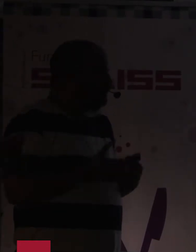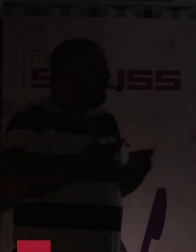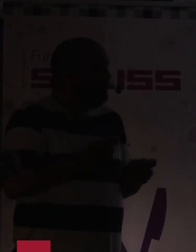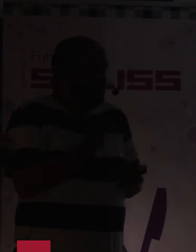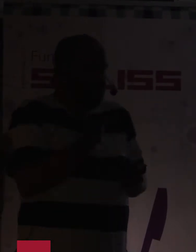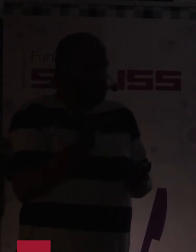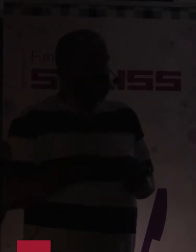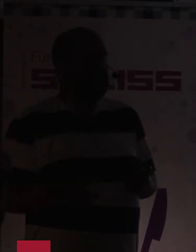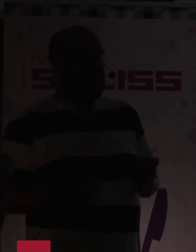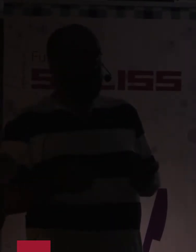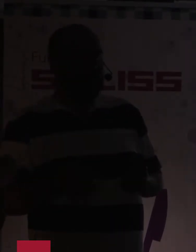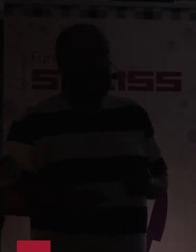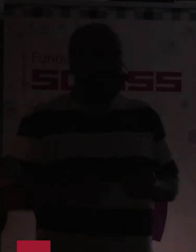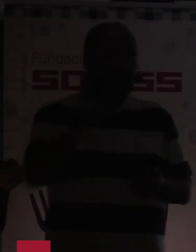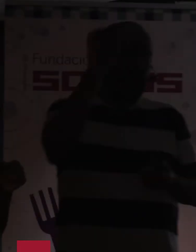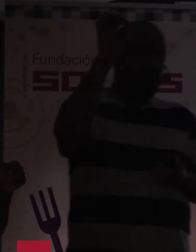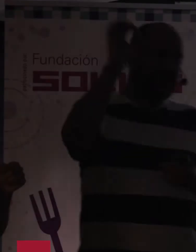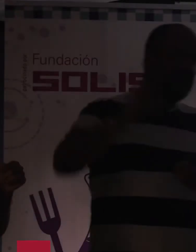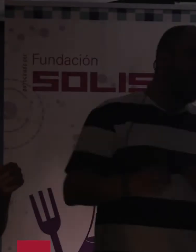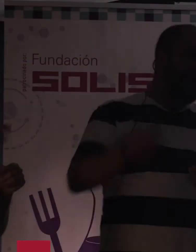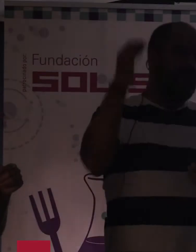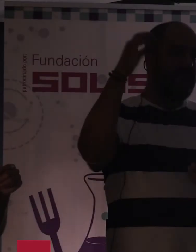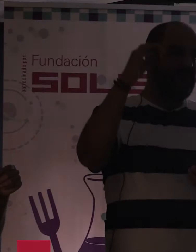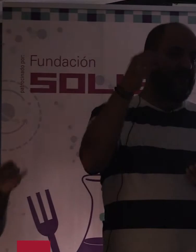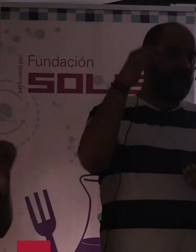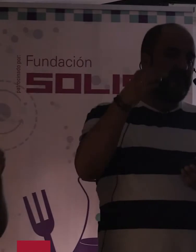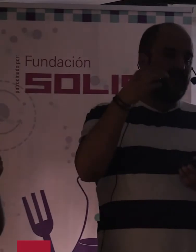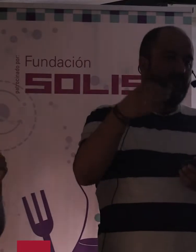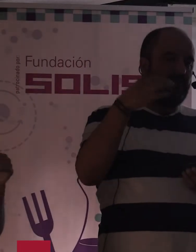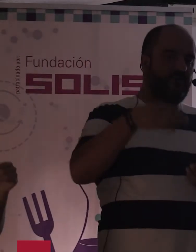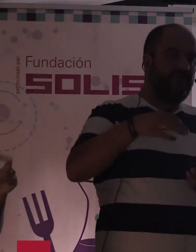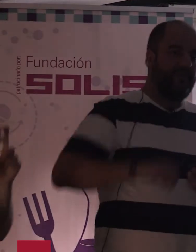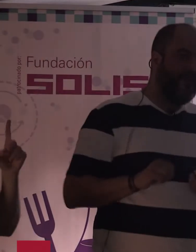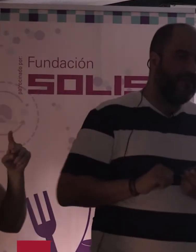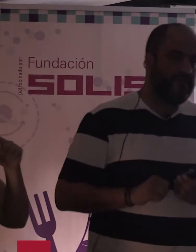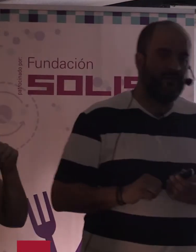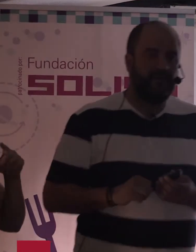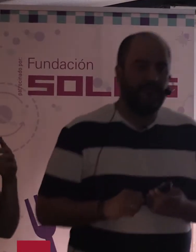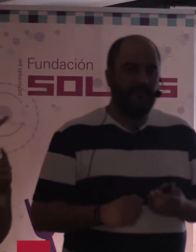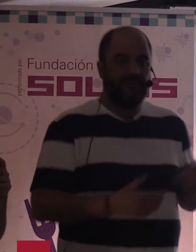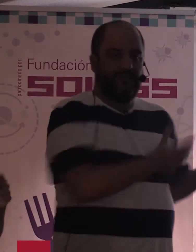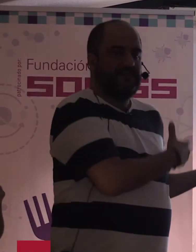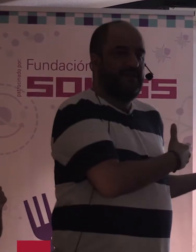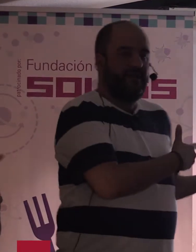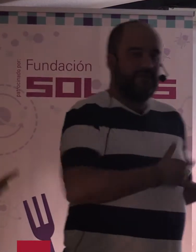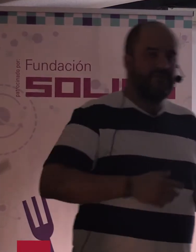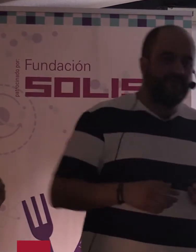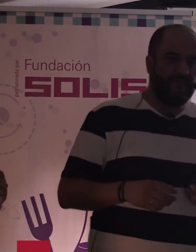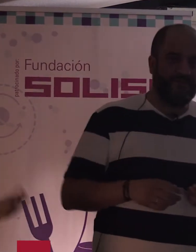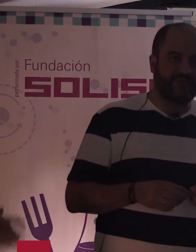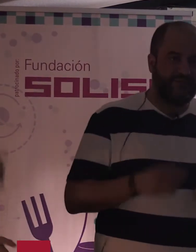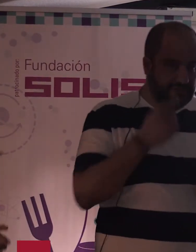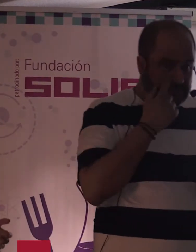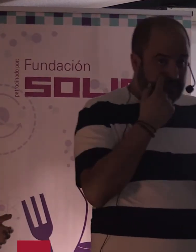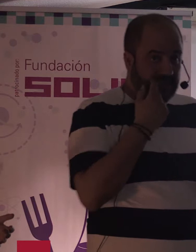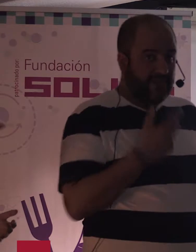tienen unos poquitos nanómetros, un nanómetro es, uno coge un metro, lo divide por mil, lo divide por mil, lo divide por mil, y ese es el diámetro